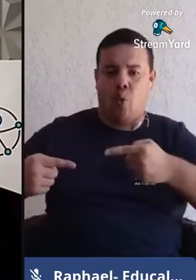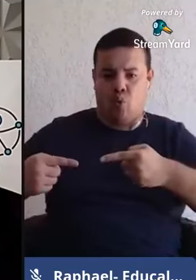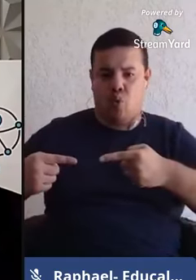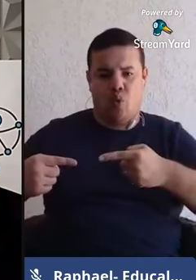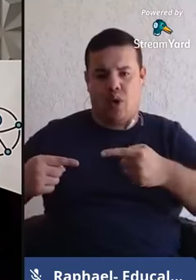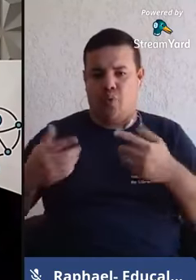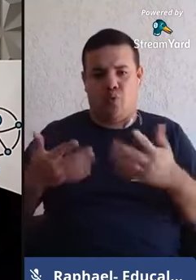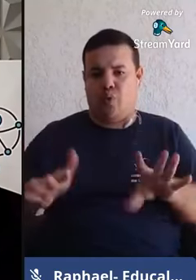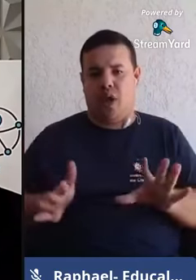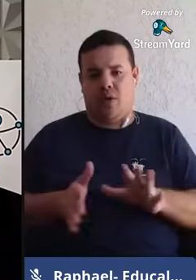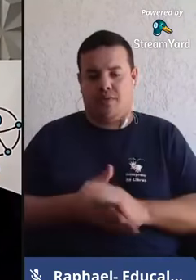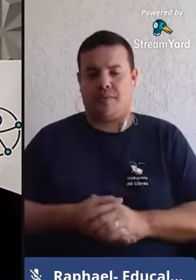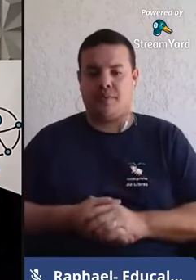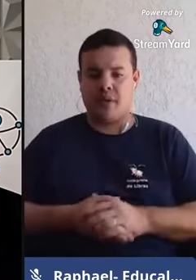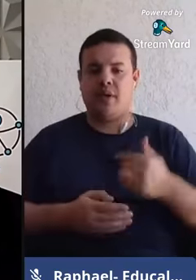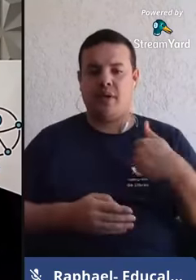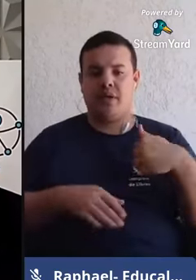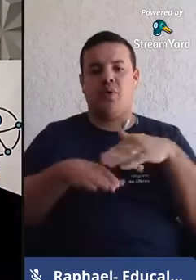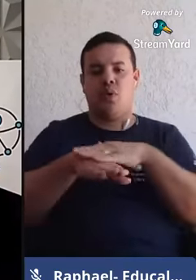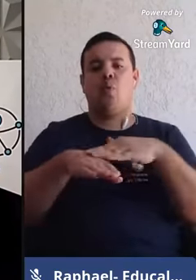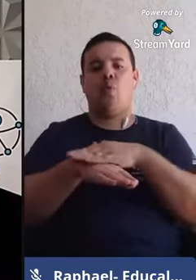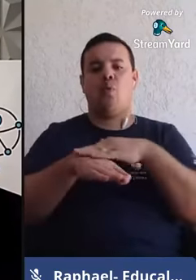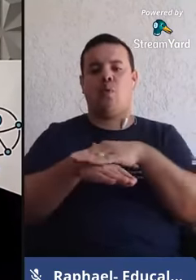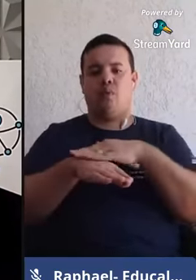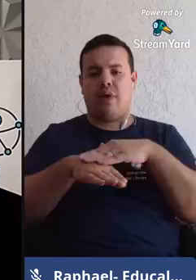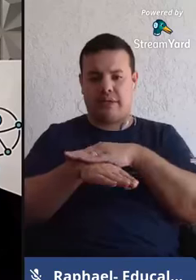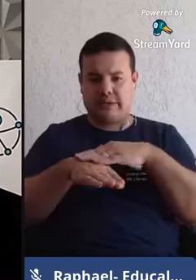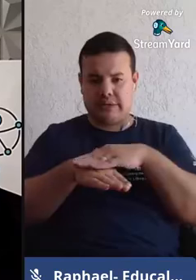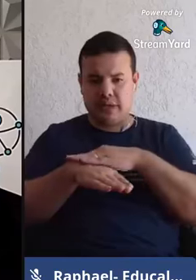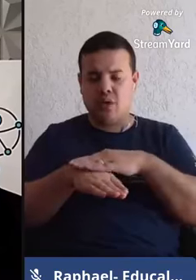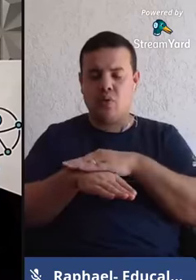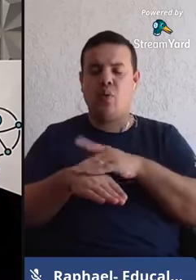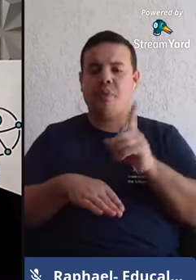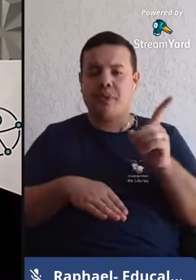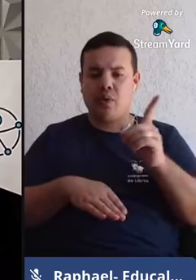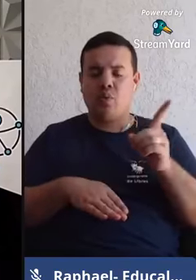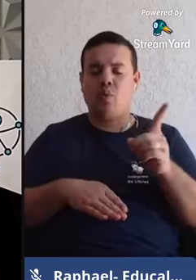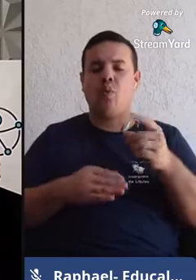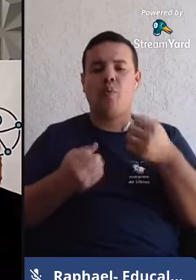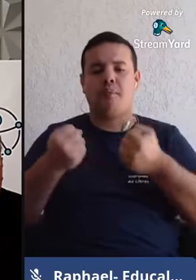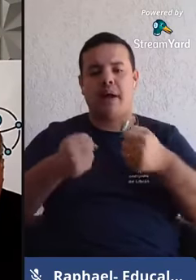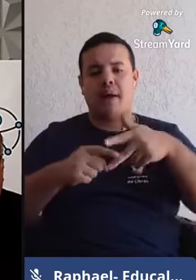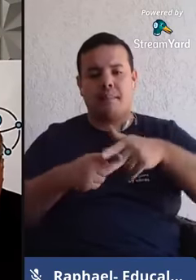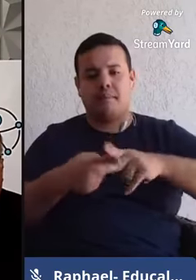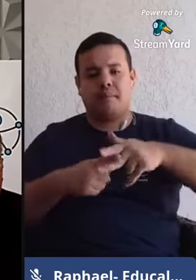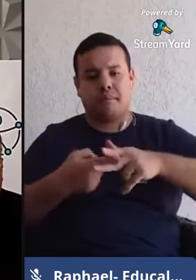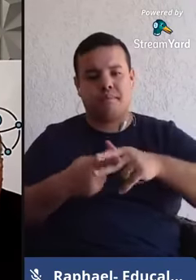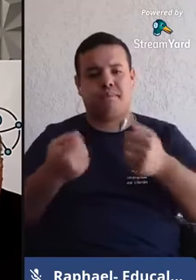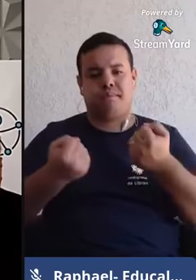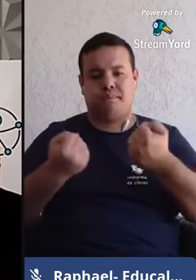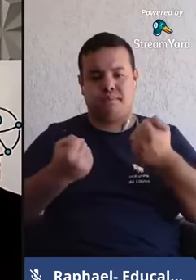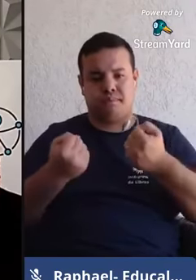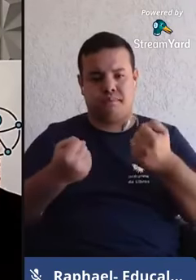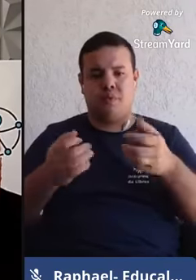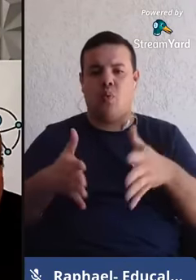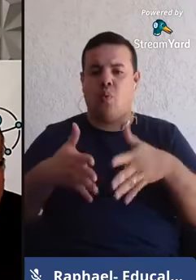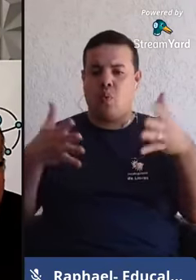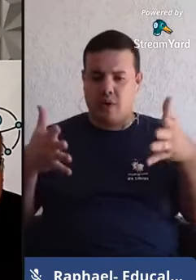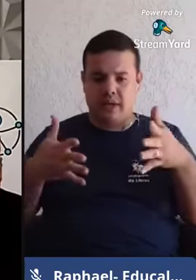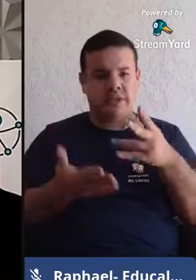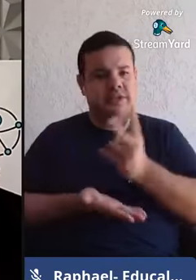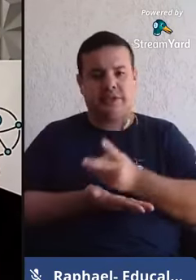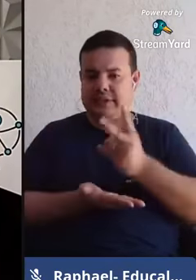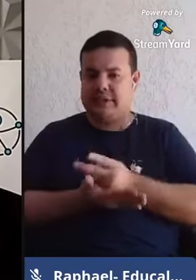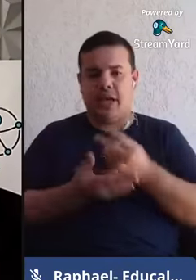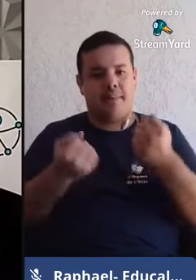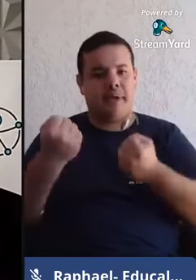que, conversando numa reunião com algumas montadoras de automóveis, que a gente tem um contato muito grande com eles, e os grandes expositores da Reatec sempre foram as